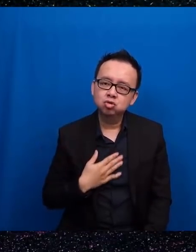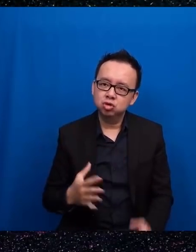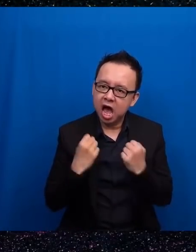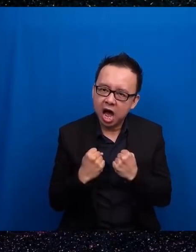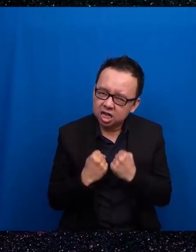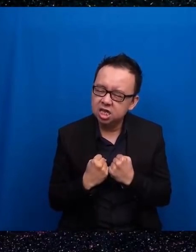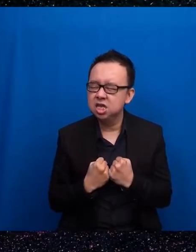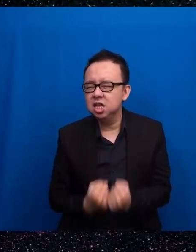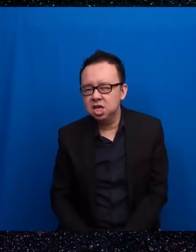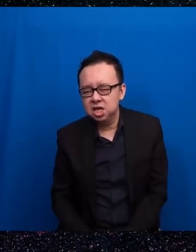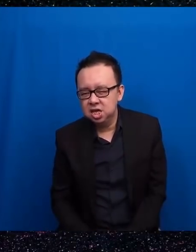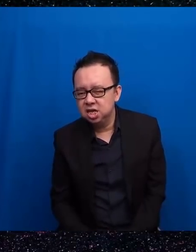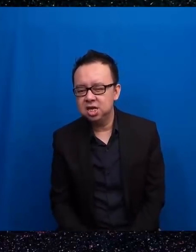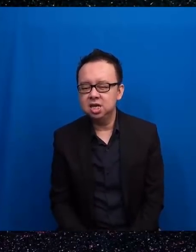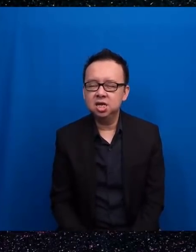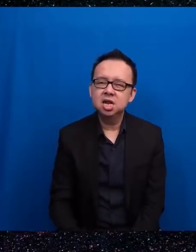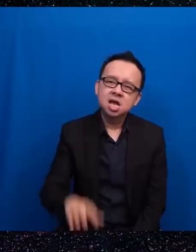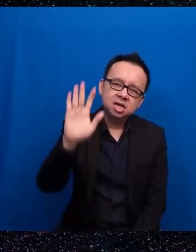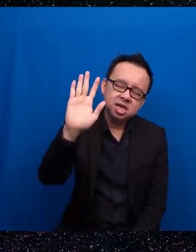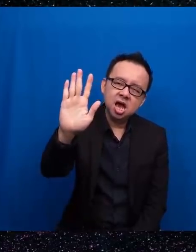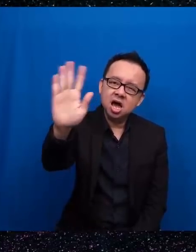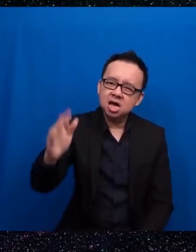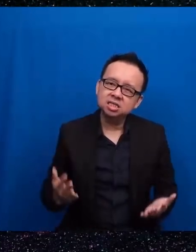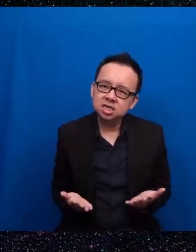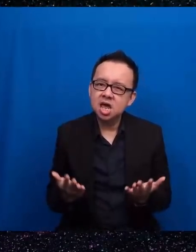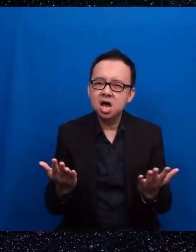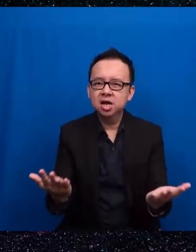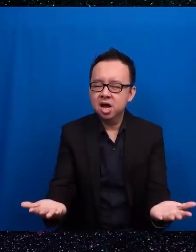Yang ku yakin Dia